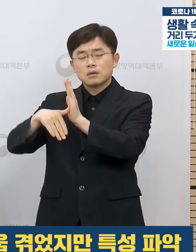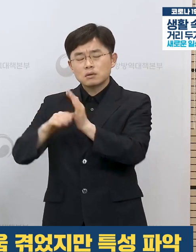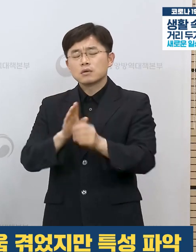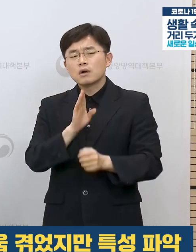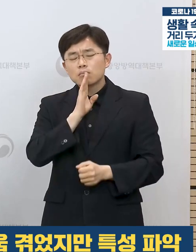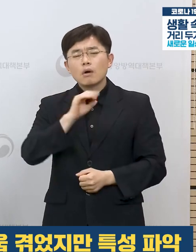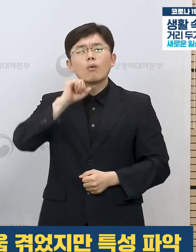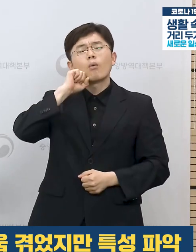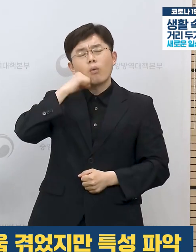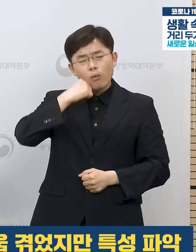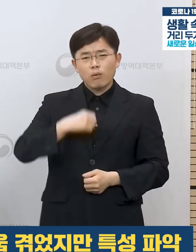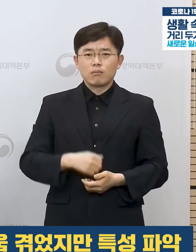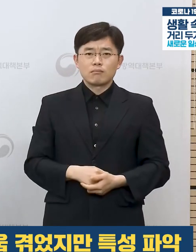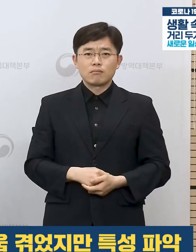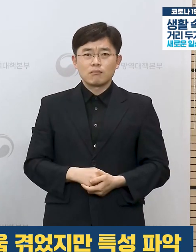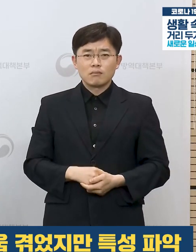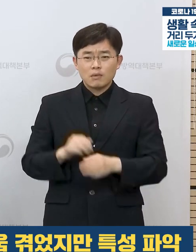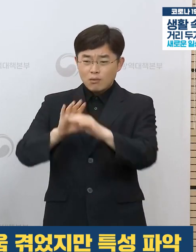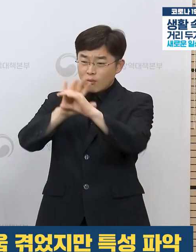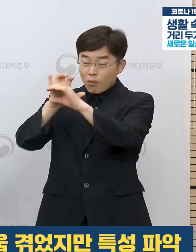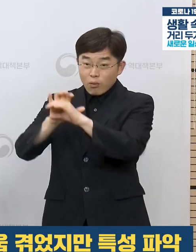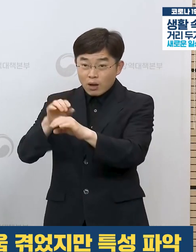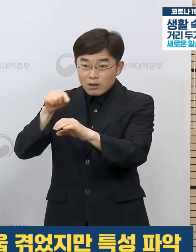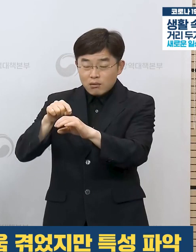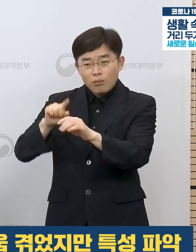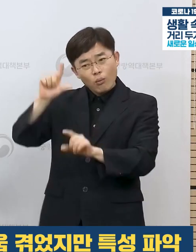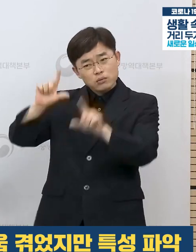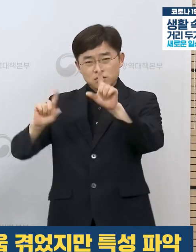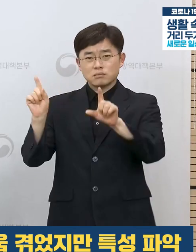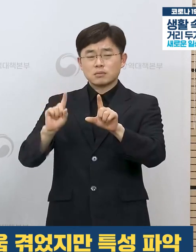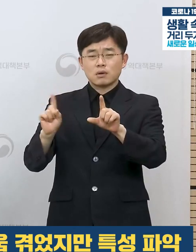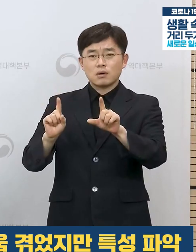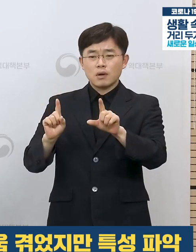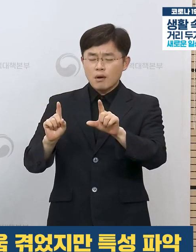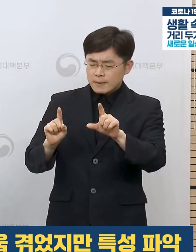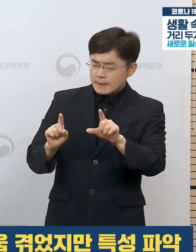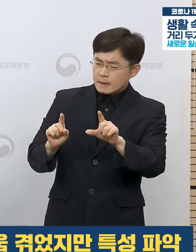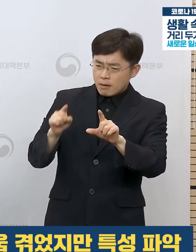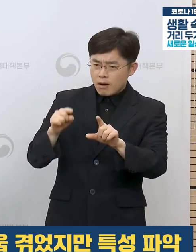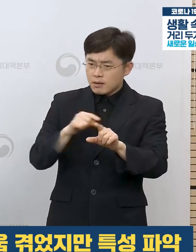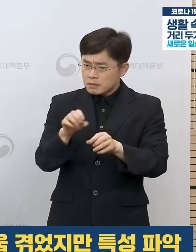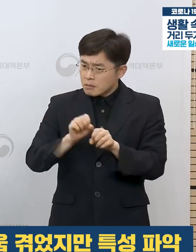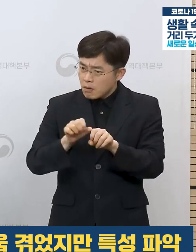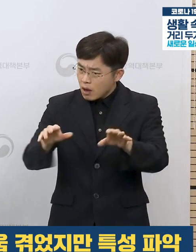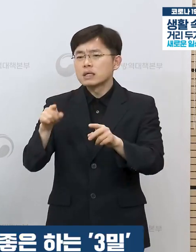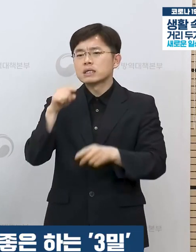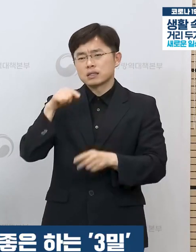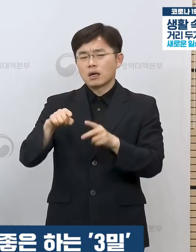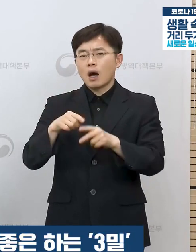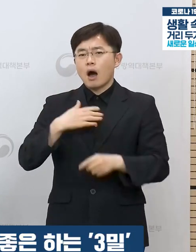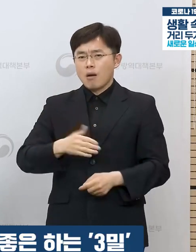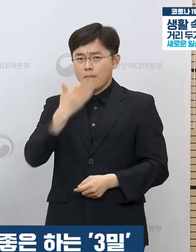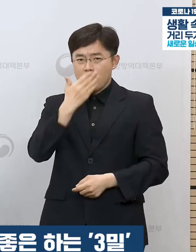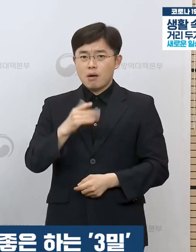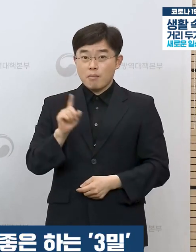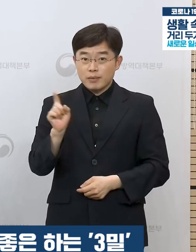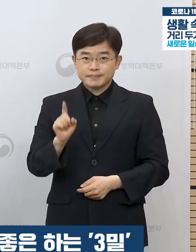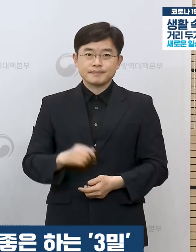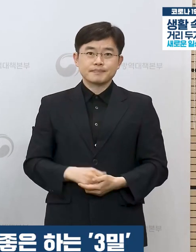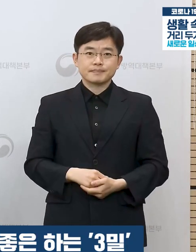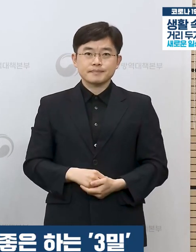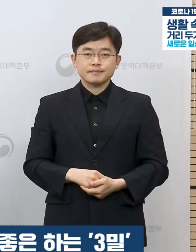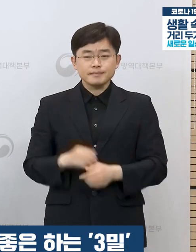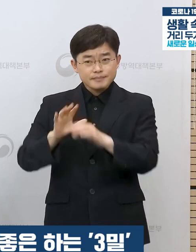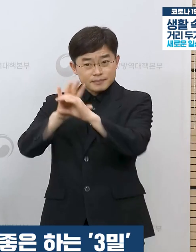어려움도 겪었지만 코로나19 특성에 대해서 많은 것을 또 알 수 있었습니다. 코로나 바이러스가